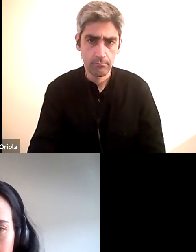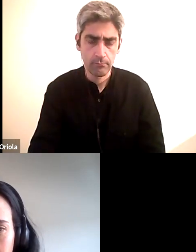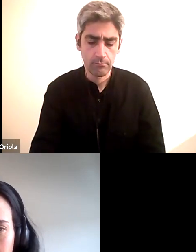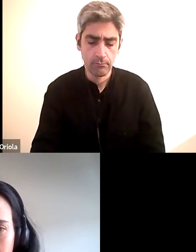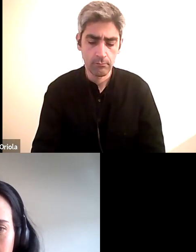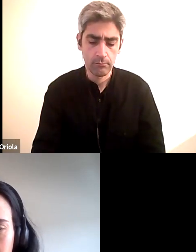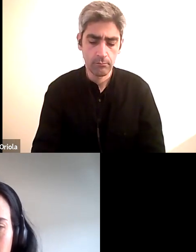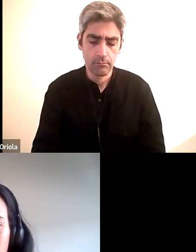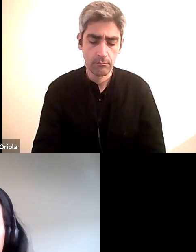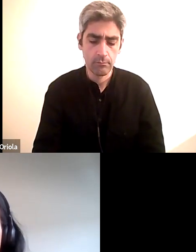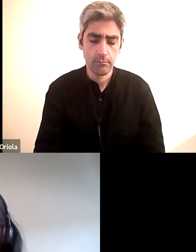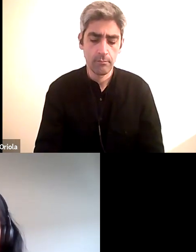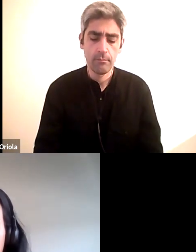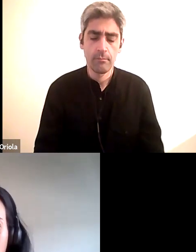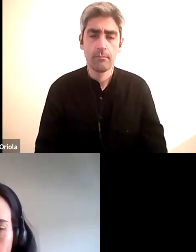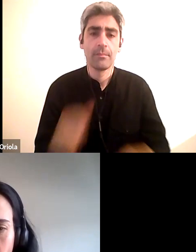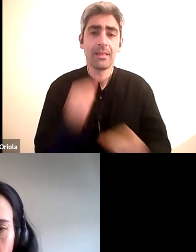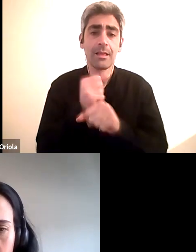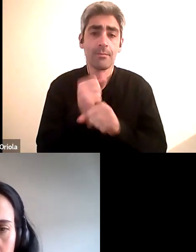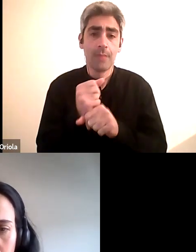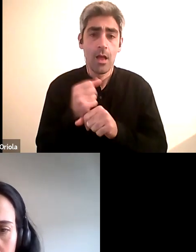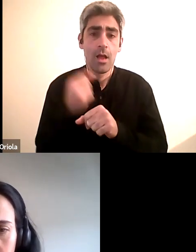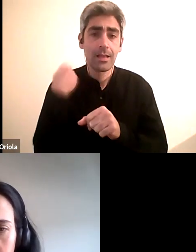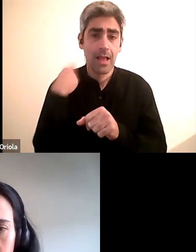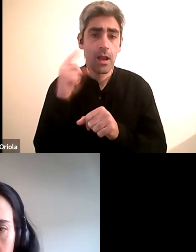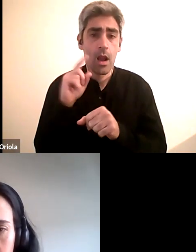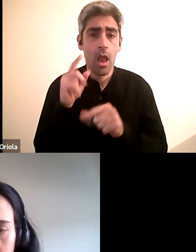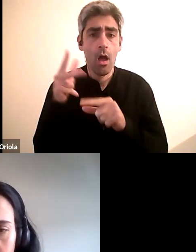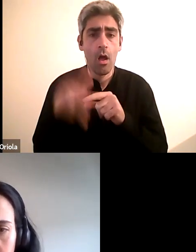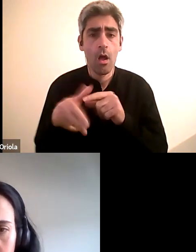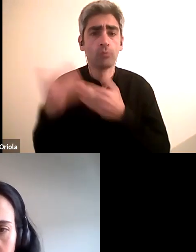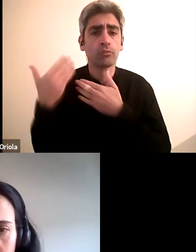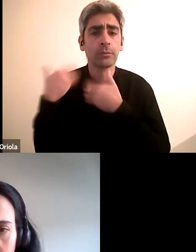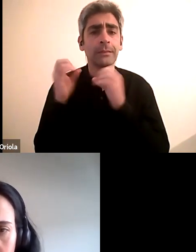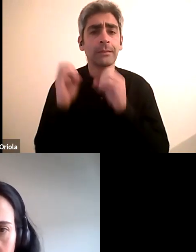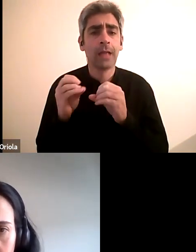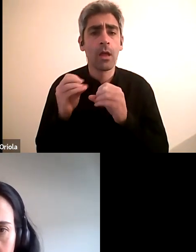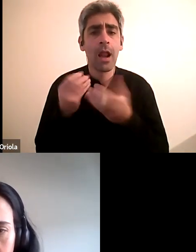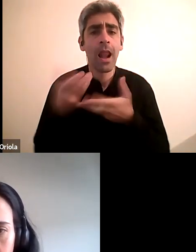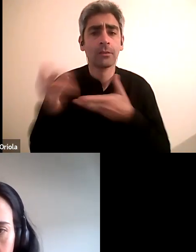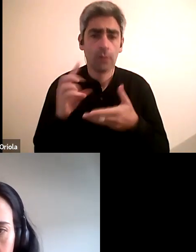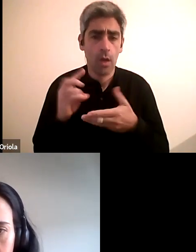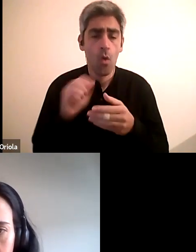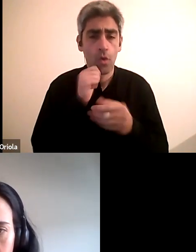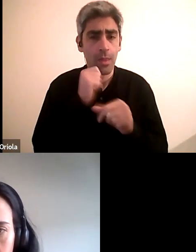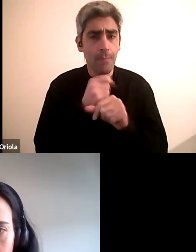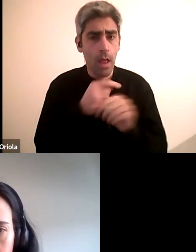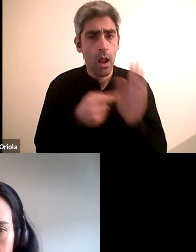O trabalho em casa não desresponsabiliza as relações e é por isso até que o Código de Trabalho insiste